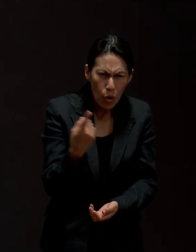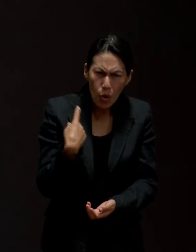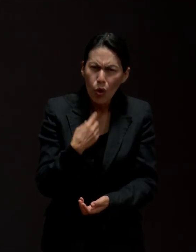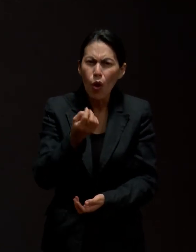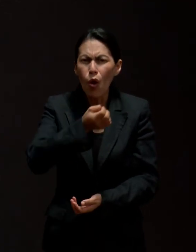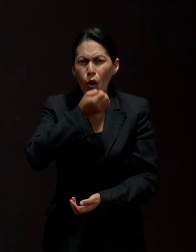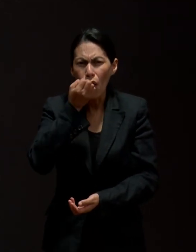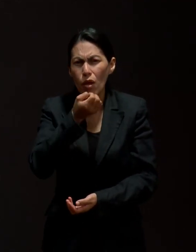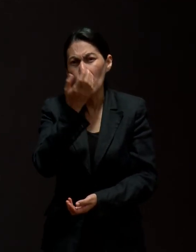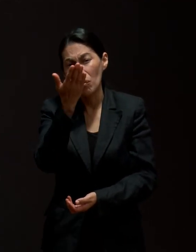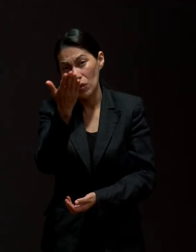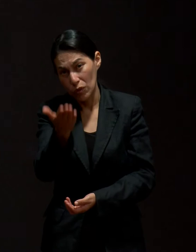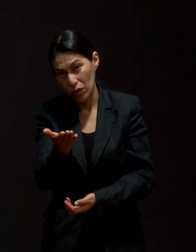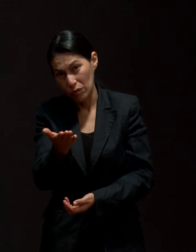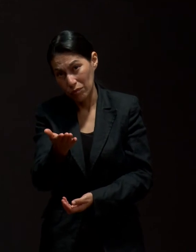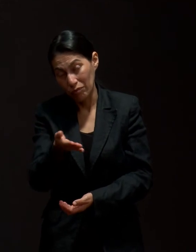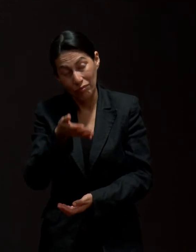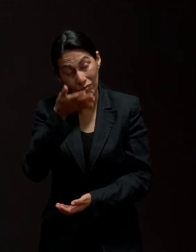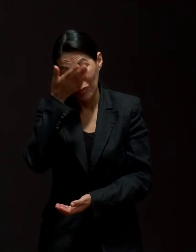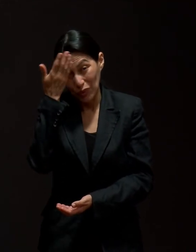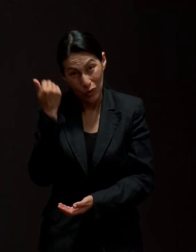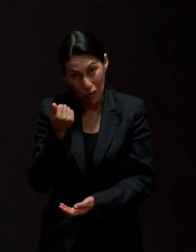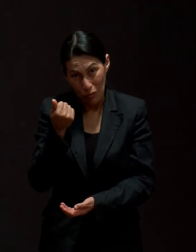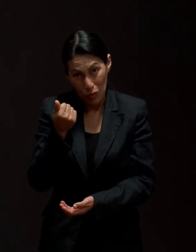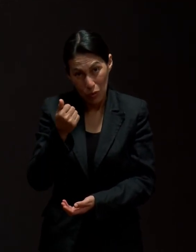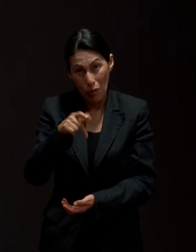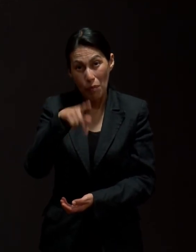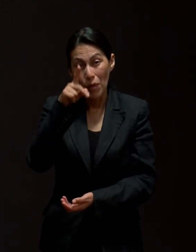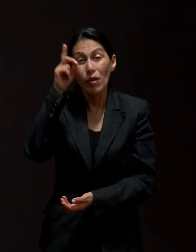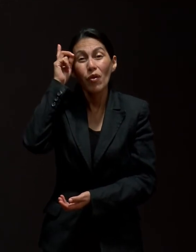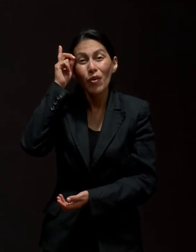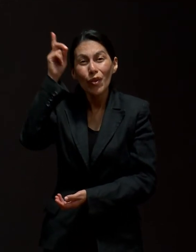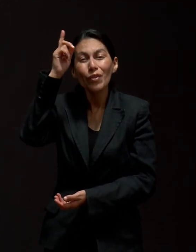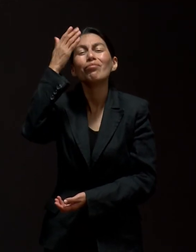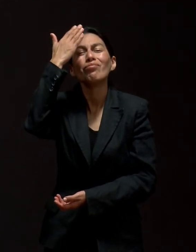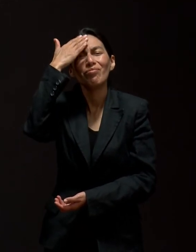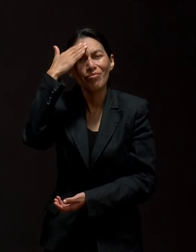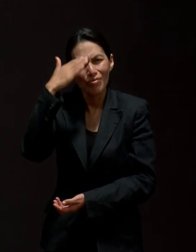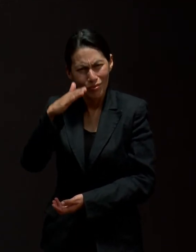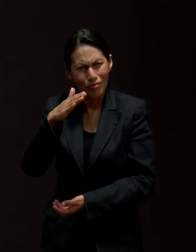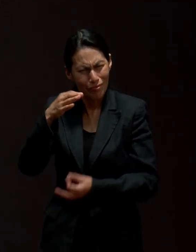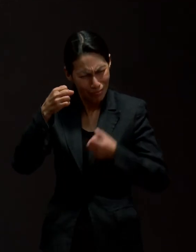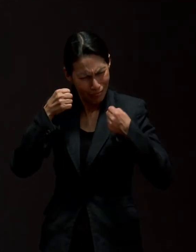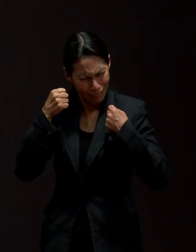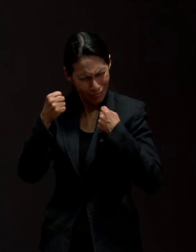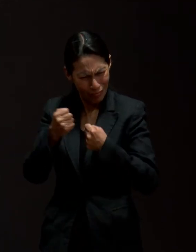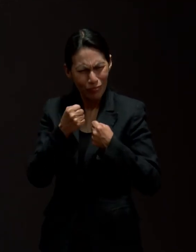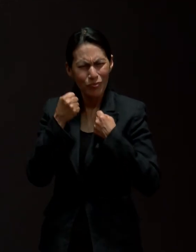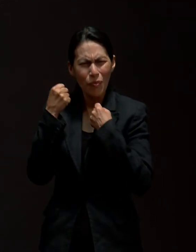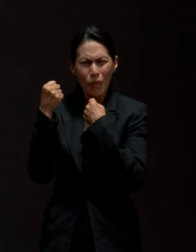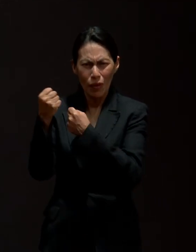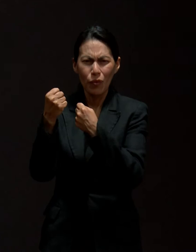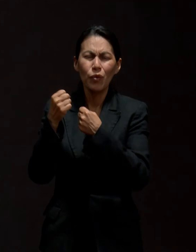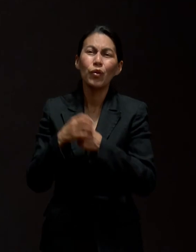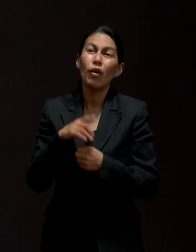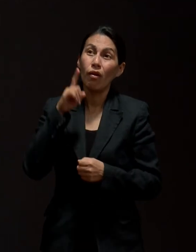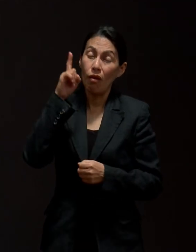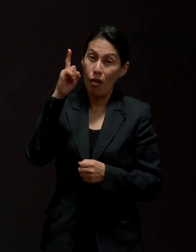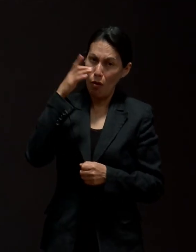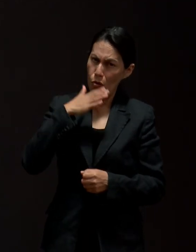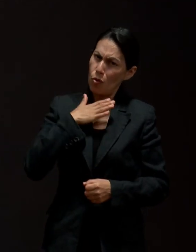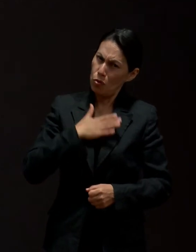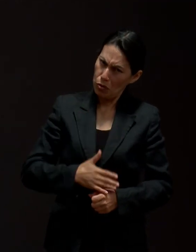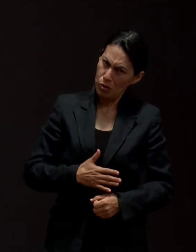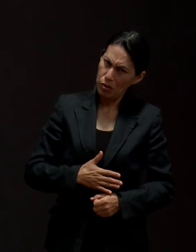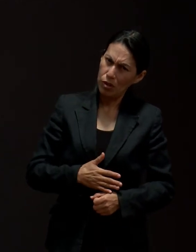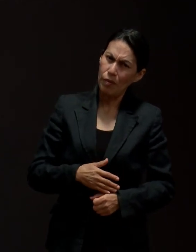No sabemos cuál es, pero Dios sí sabe y Dios hará